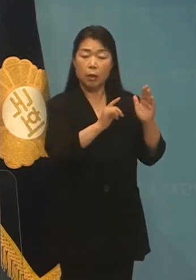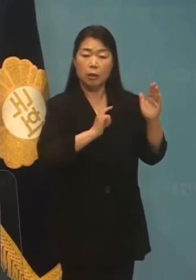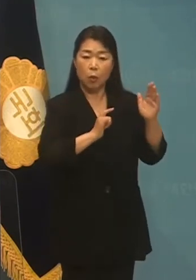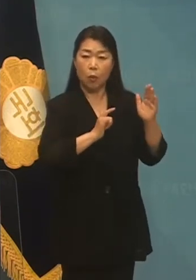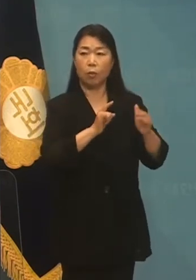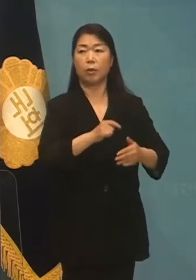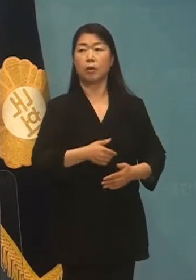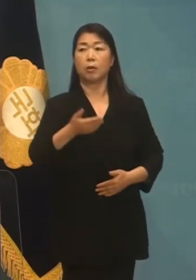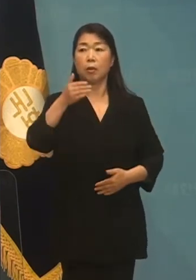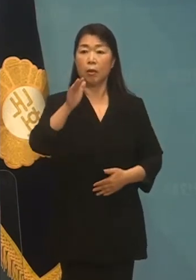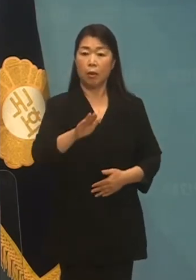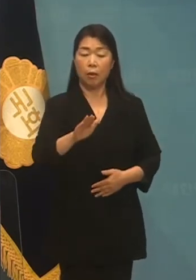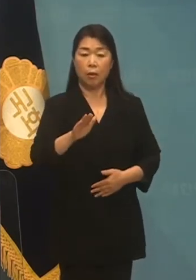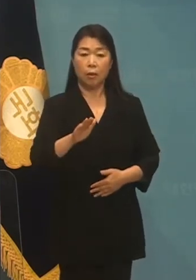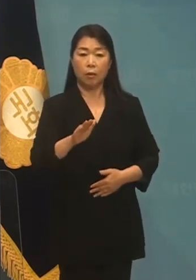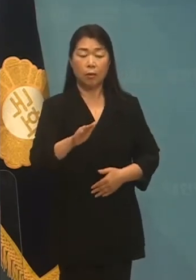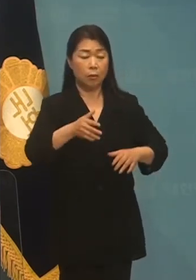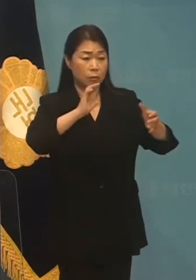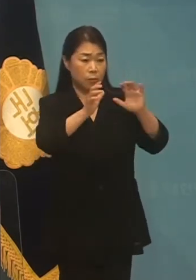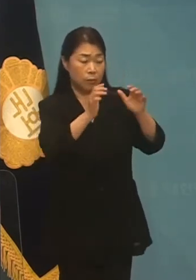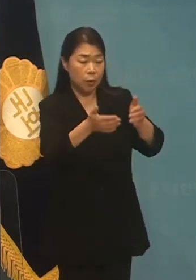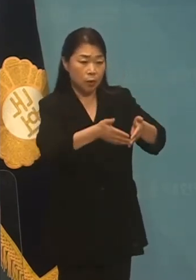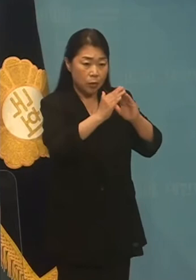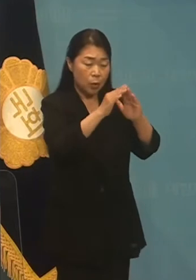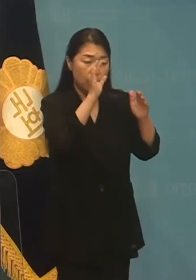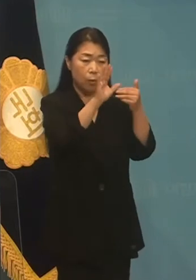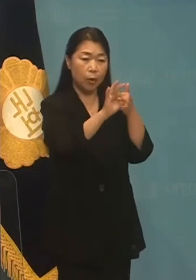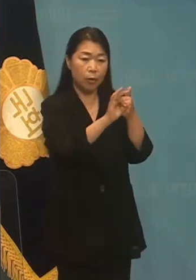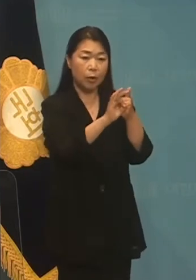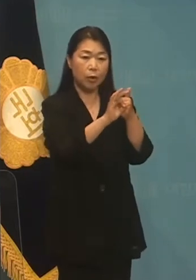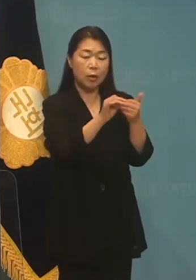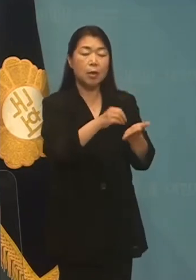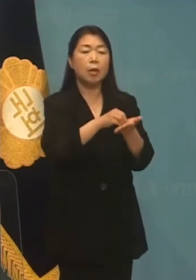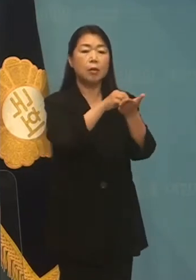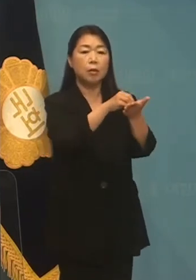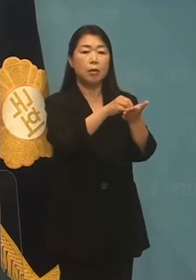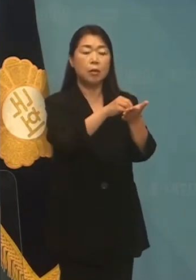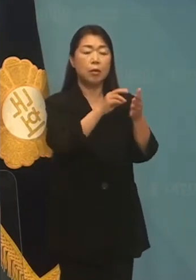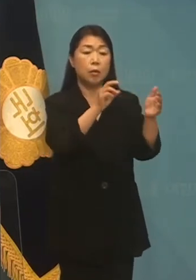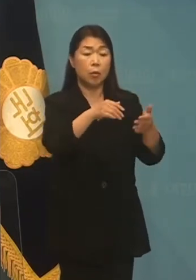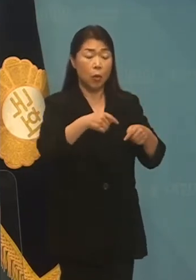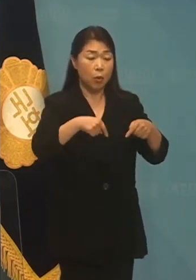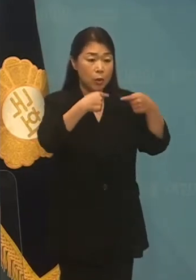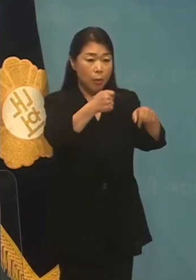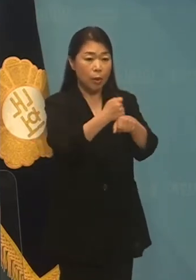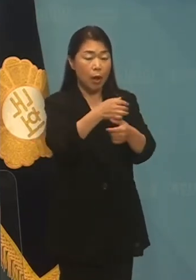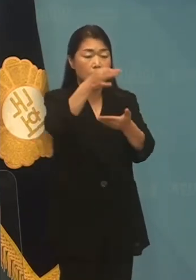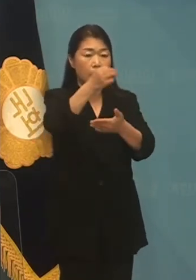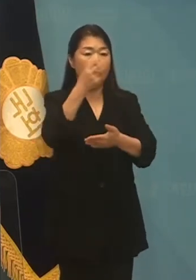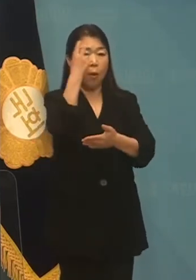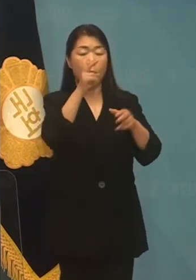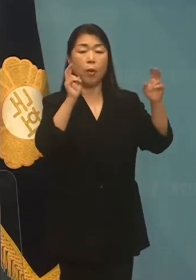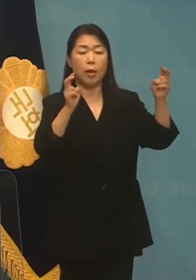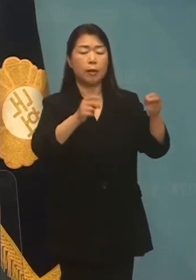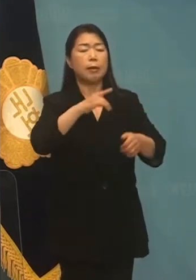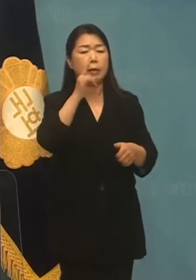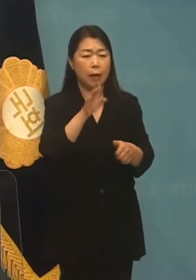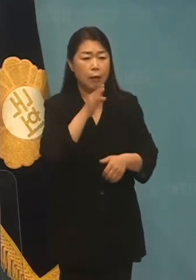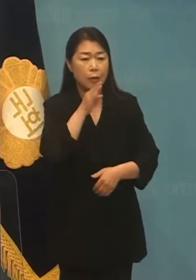의혹입니다. 그러나 컨소시엄의 구성원으로 참여하는 자산관리회사는